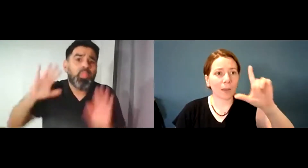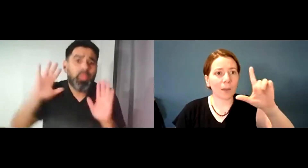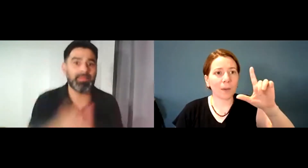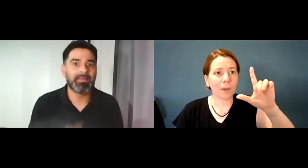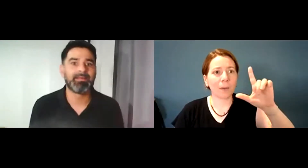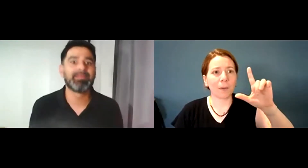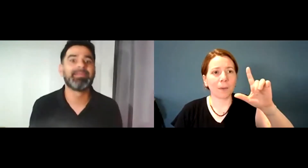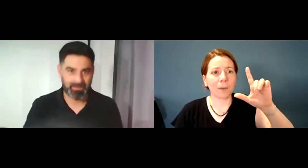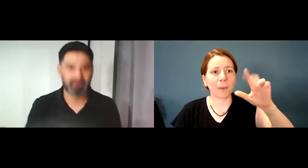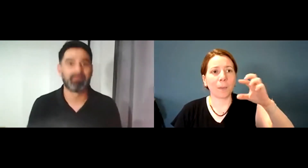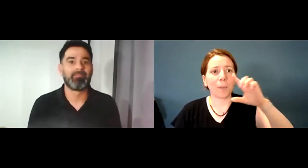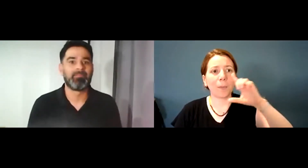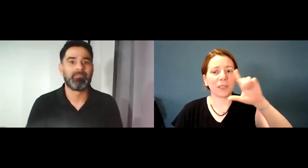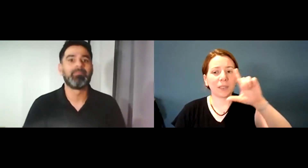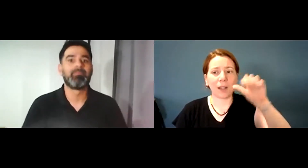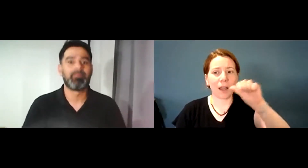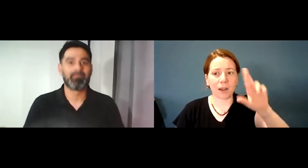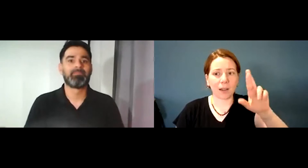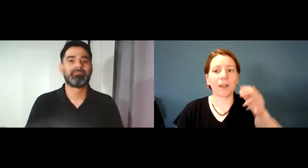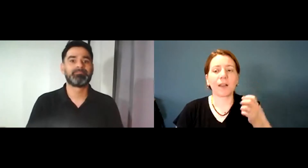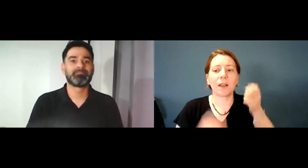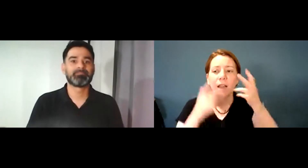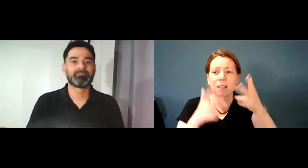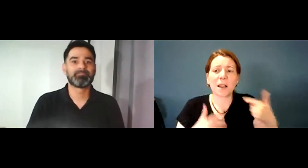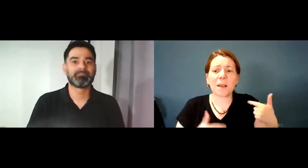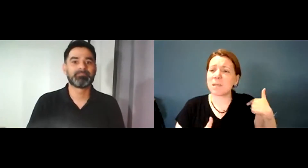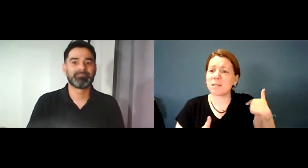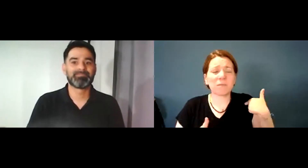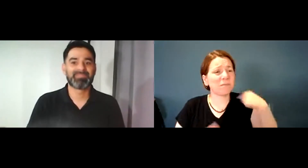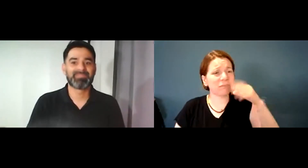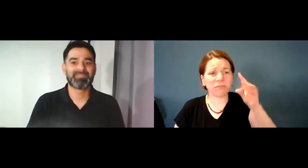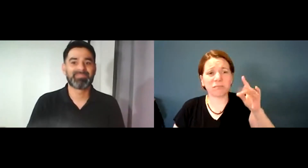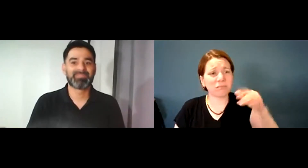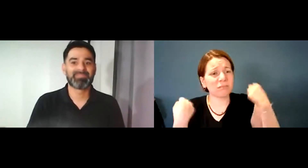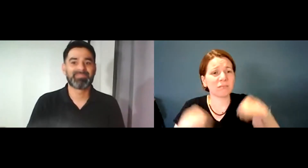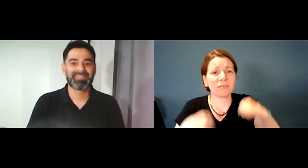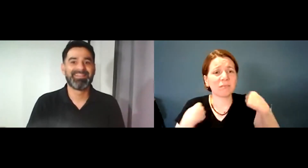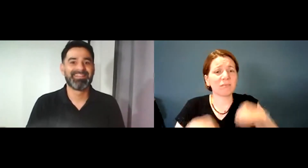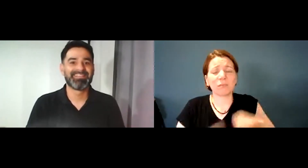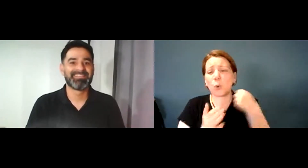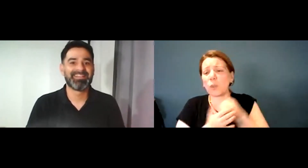era muy largo. Tuvo que venir mi nieto y hacérmelo en dos